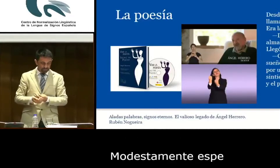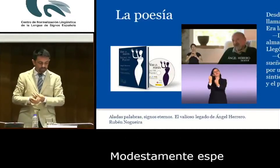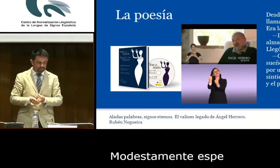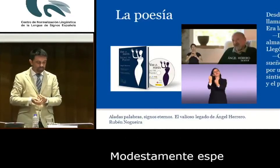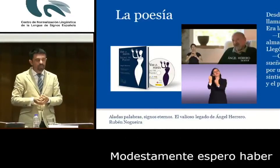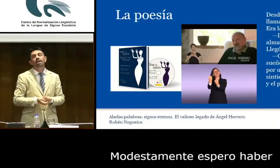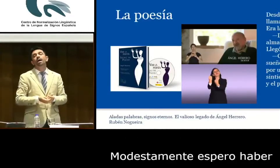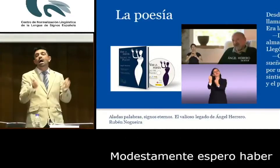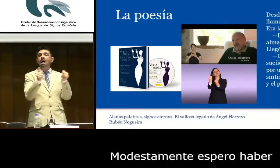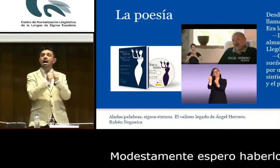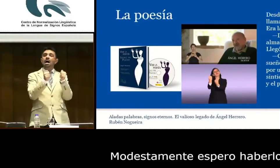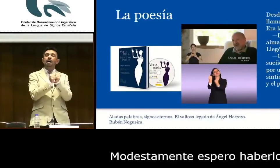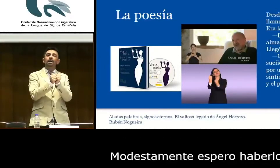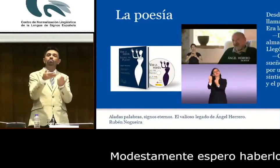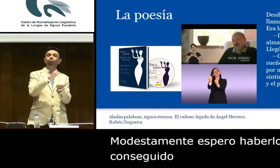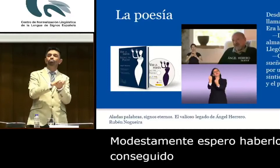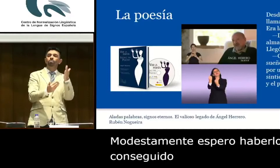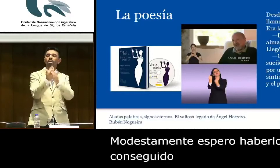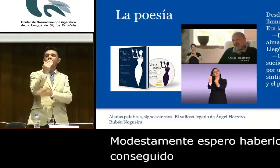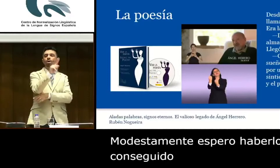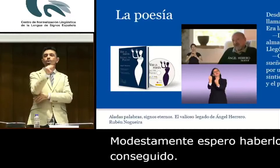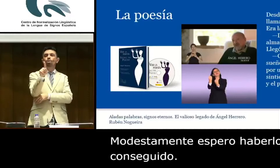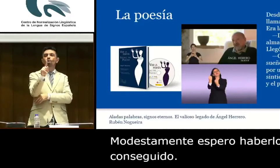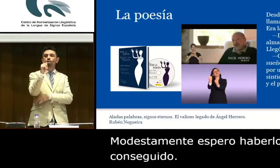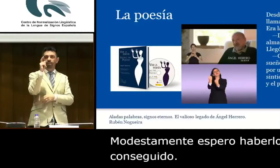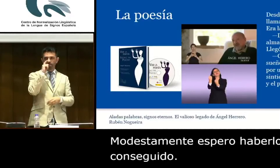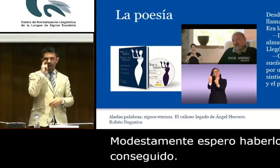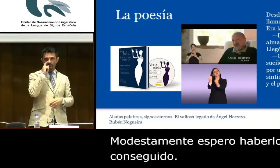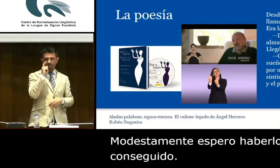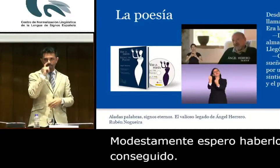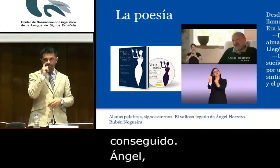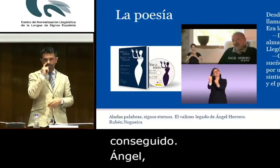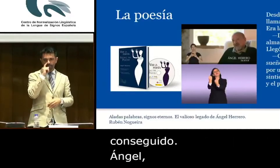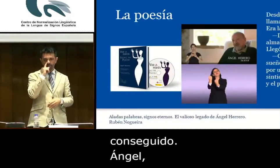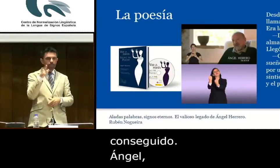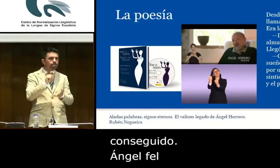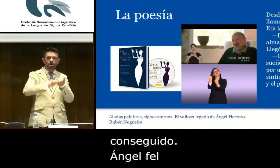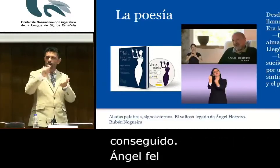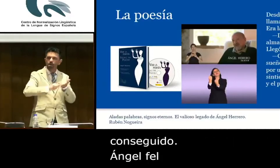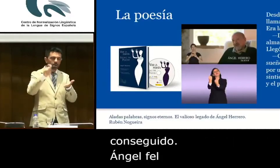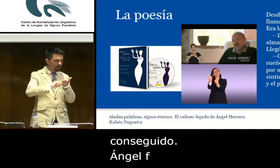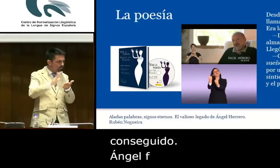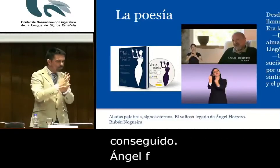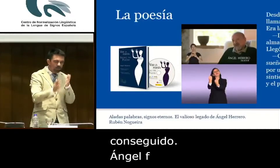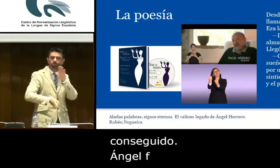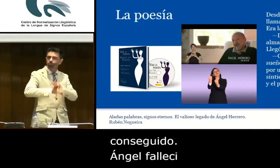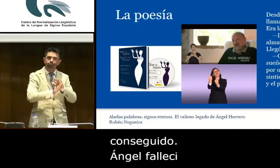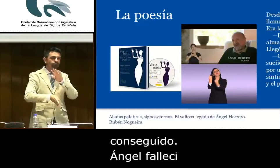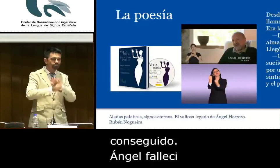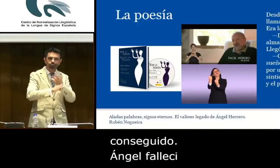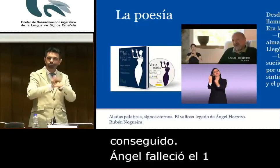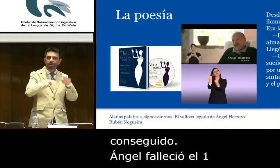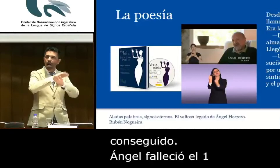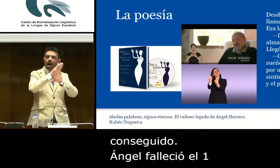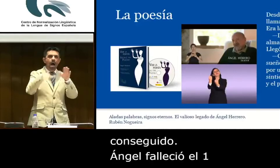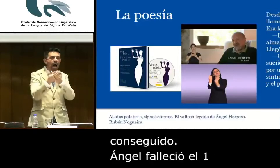Ángel falleció un 11 de mayo en medio de sus últimas creaciones poéticas que mantuvo hasta el